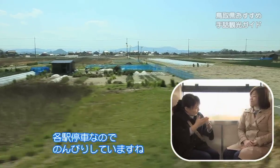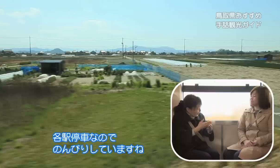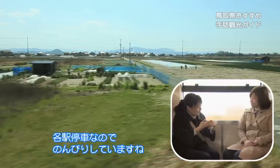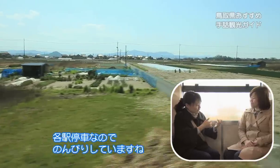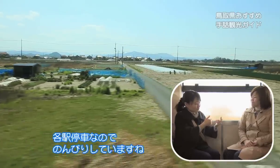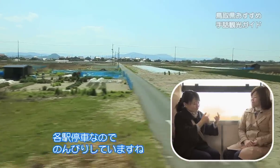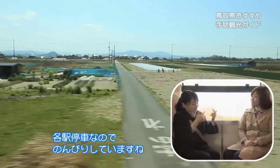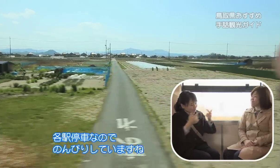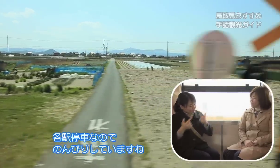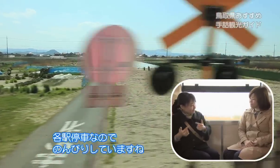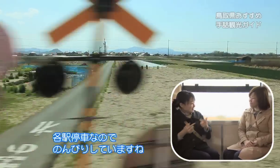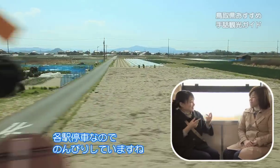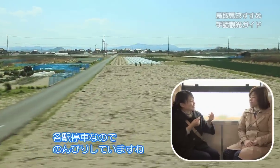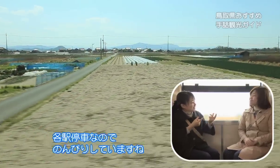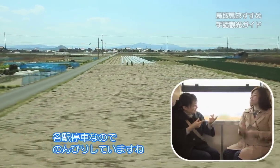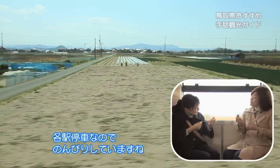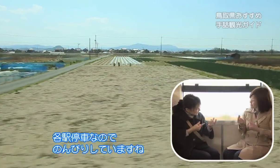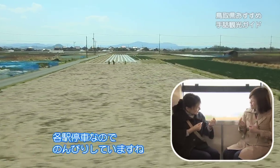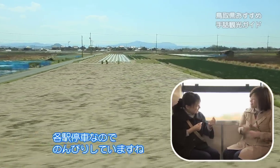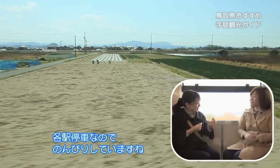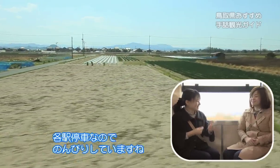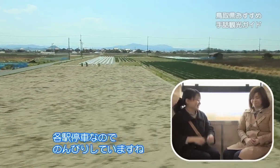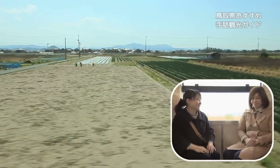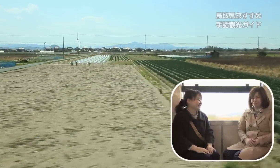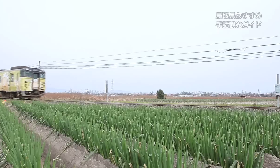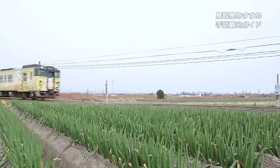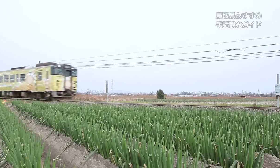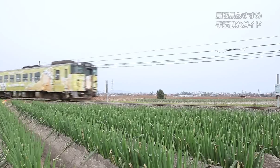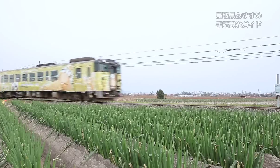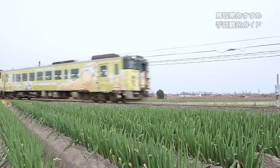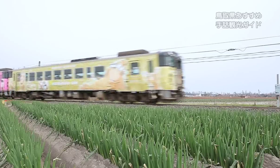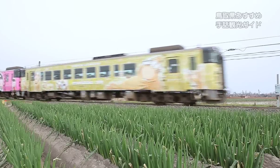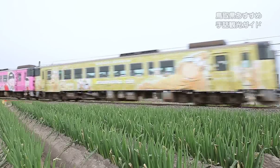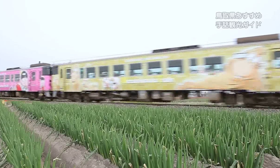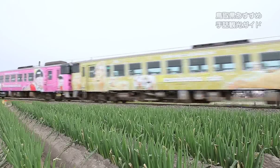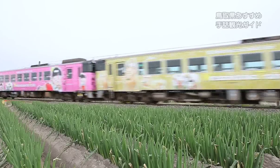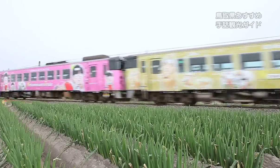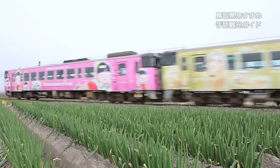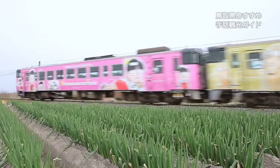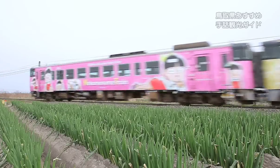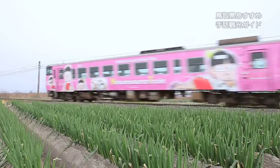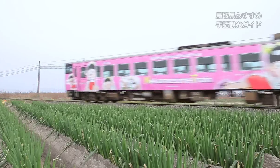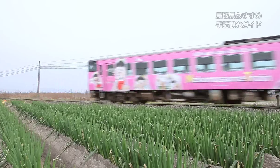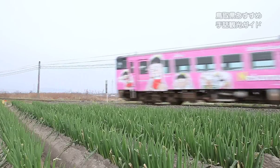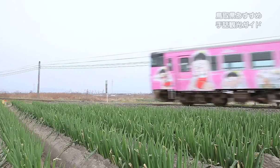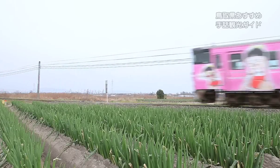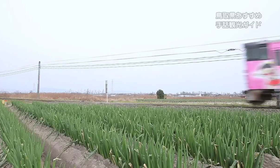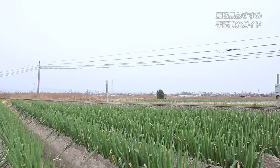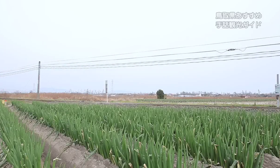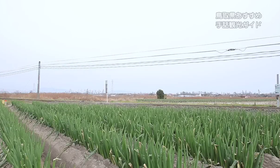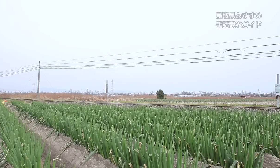でのんびりしていますね畑の風景が広がって